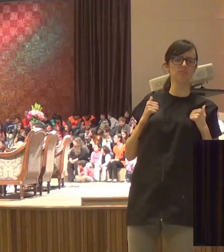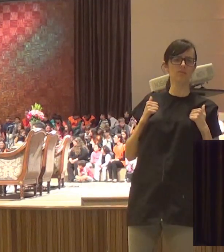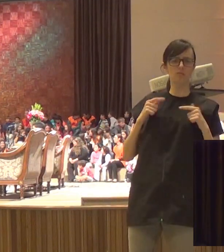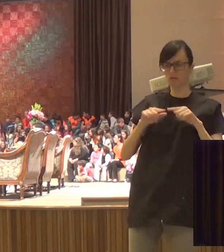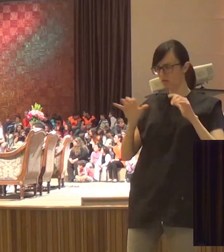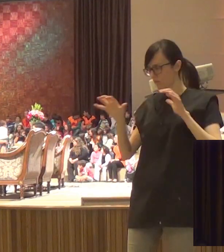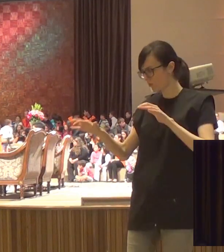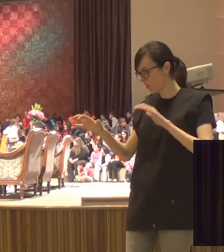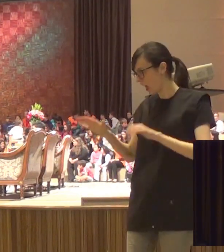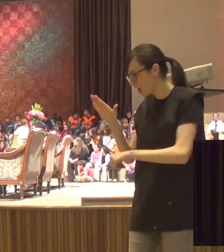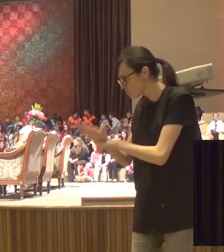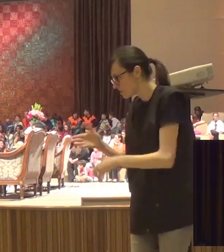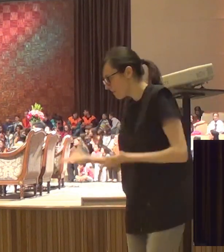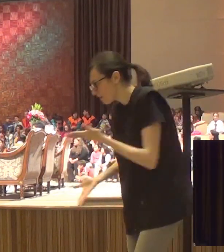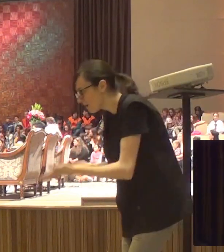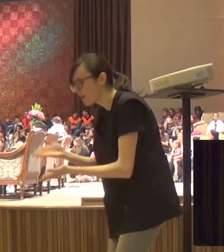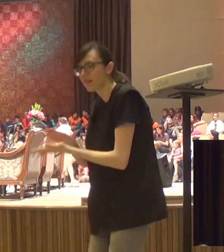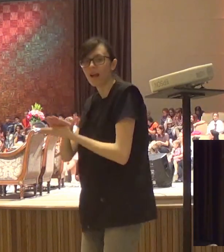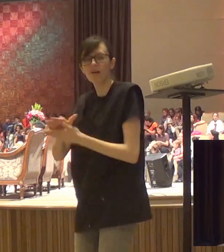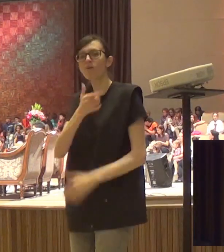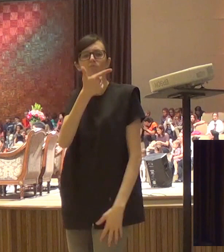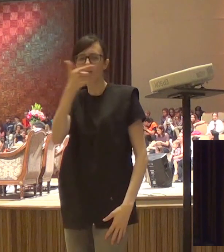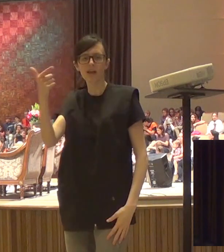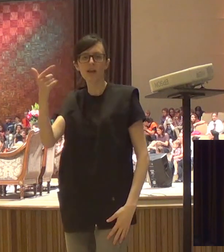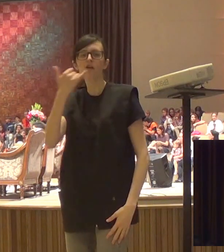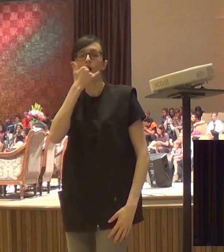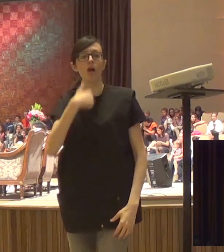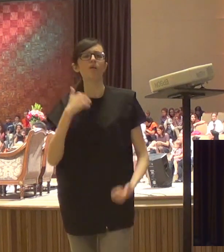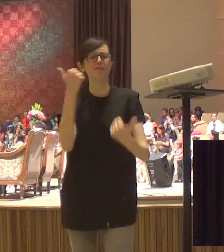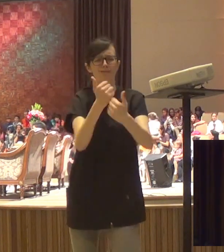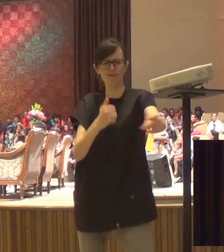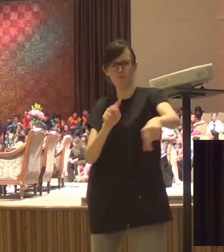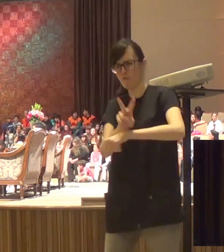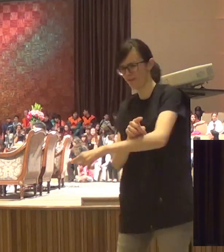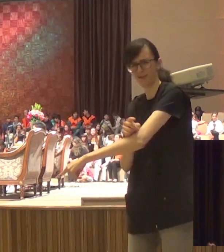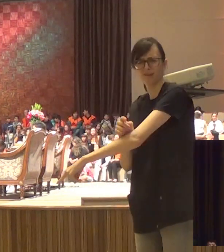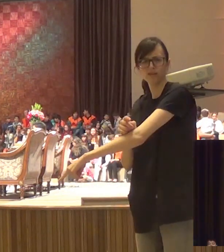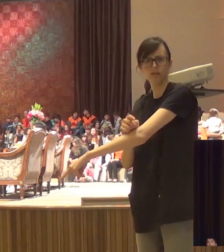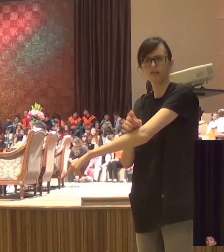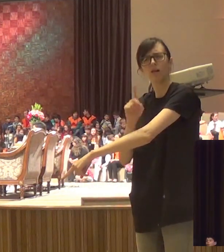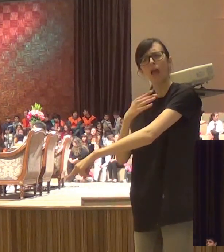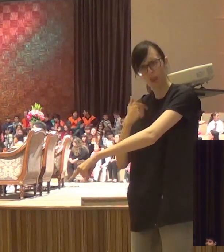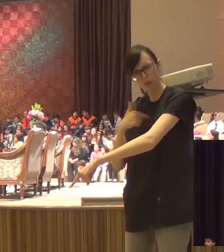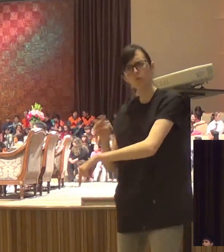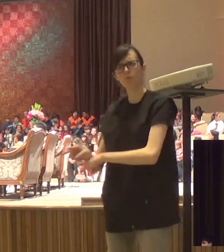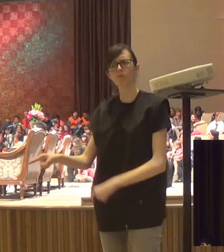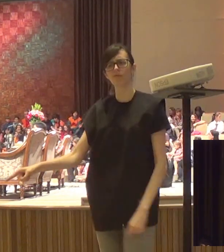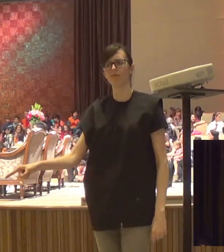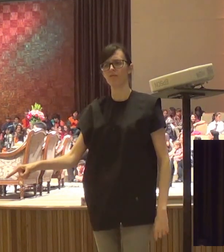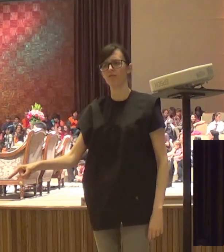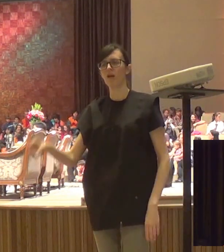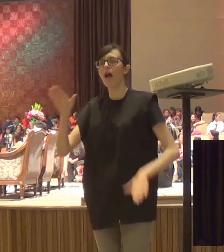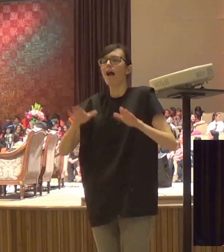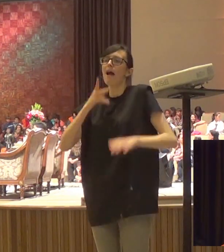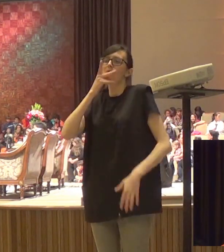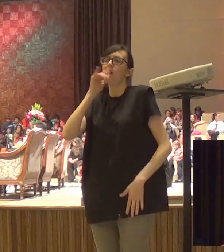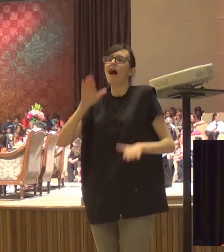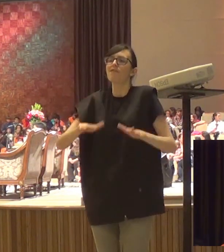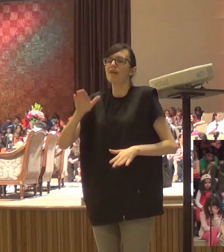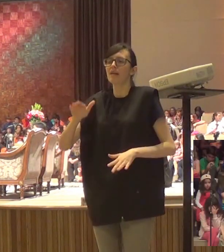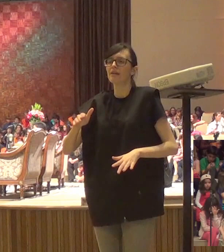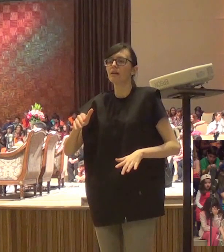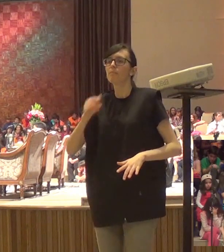de influência que nós temos como pai sobre os nossos queridos, ele não pode ser delegado para mais ninguém. Mas muitas vezes,